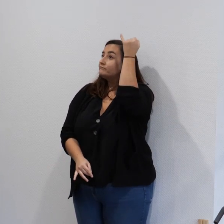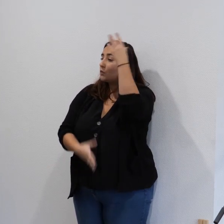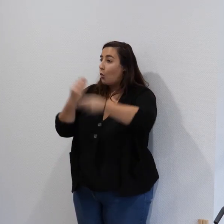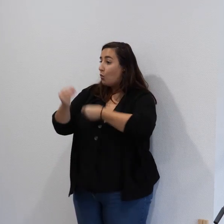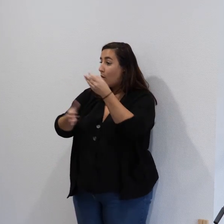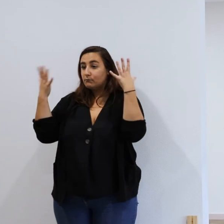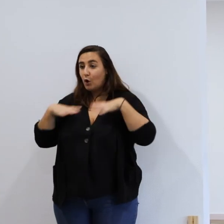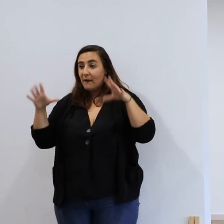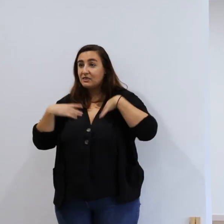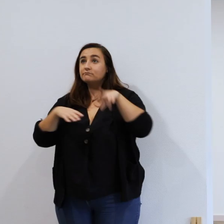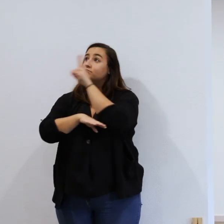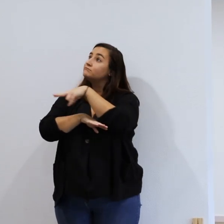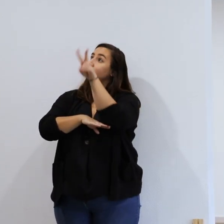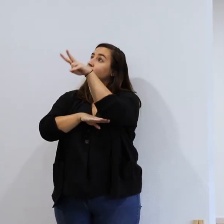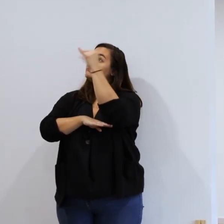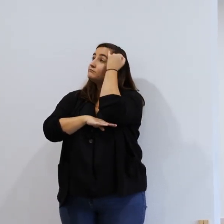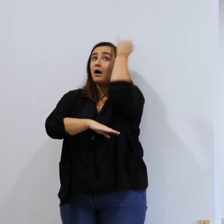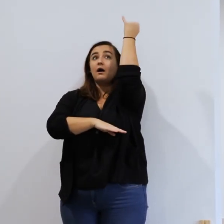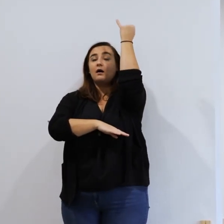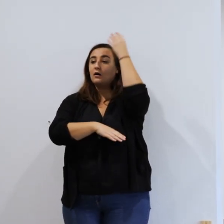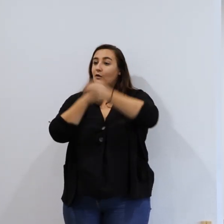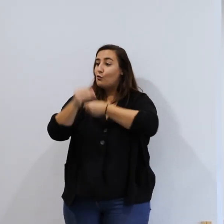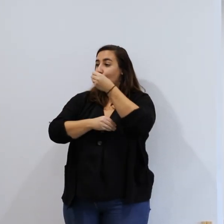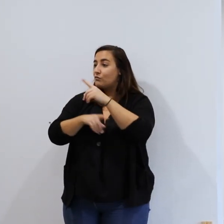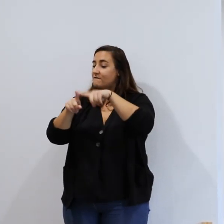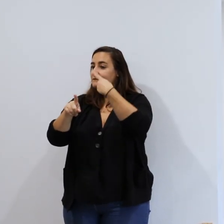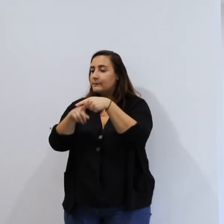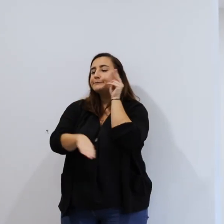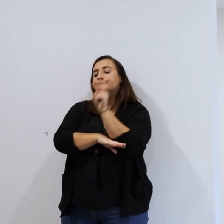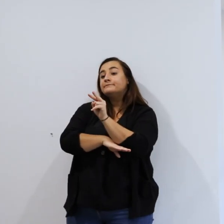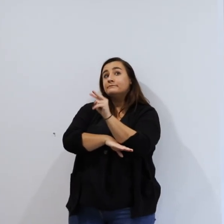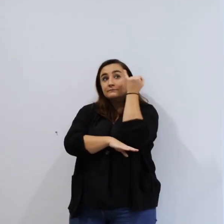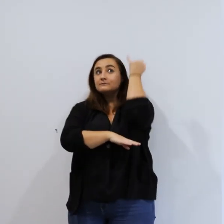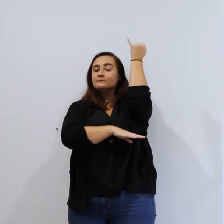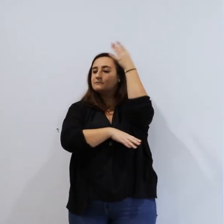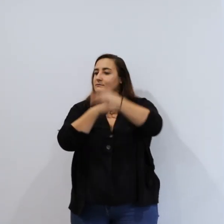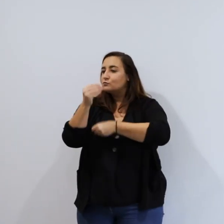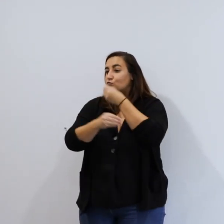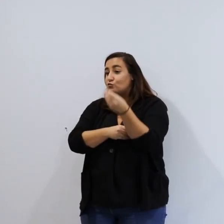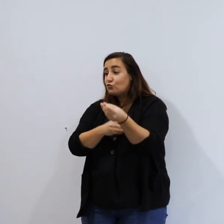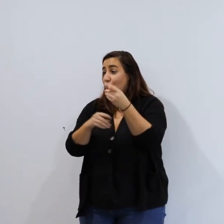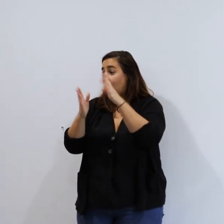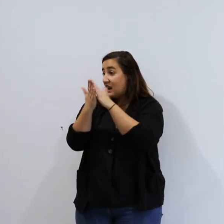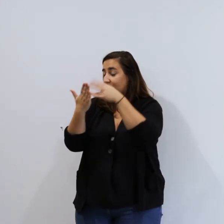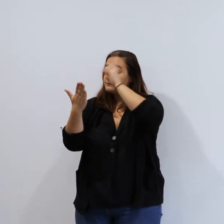en regardant des films, en lisant d'autres livres. Ce que je peux dire, c'est que quand je réfléchis à une histoire, la